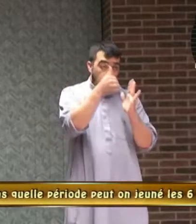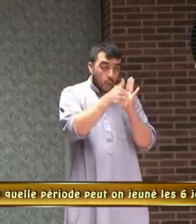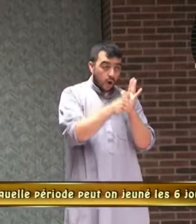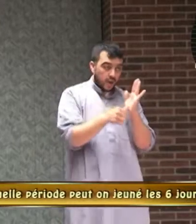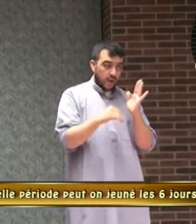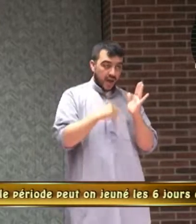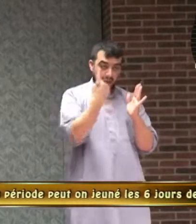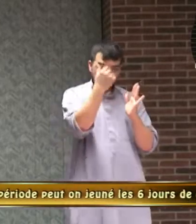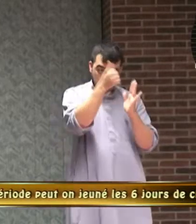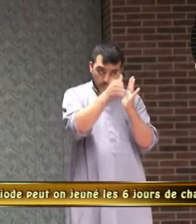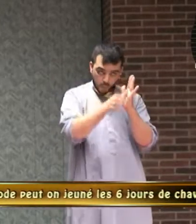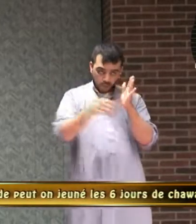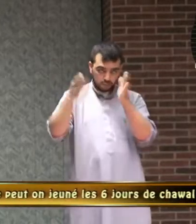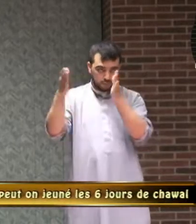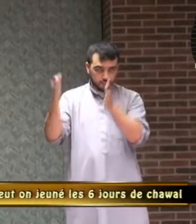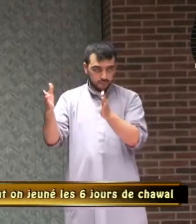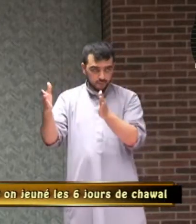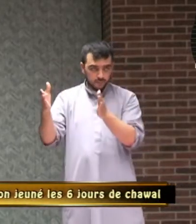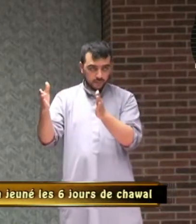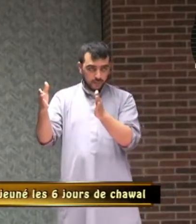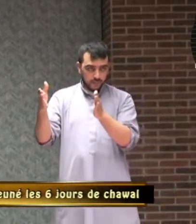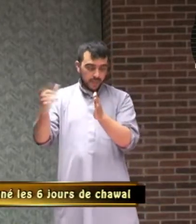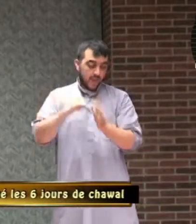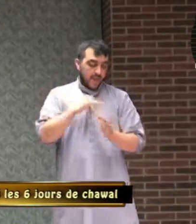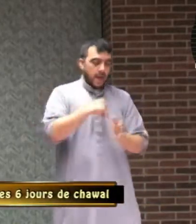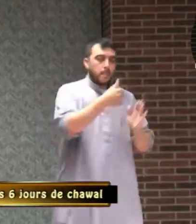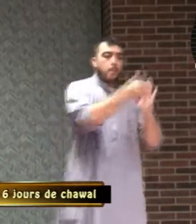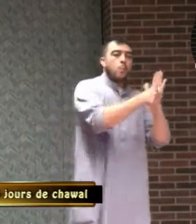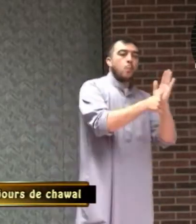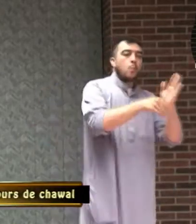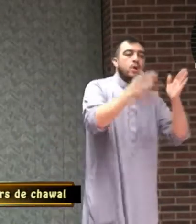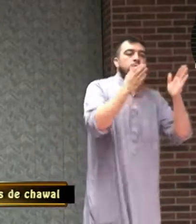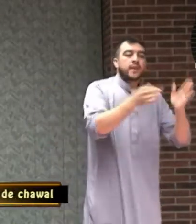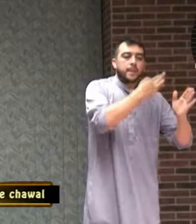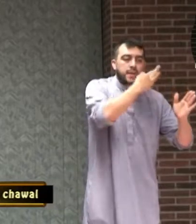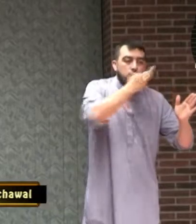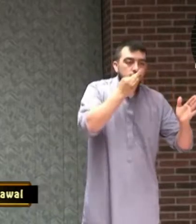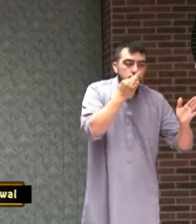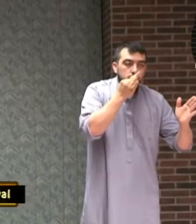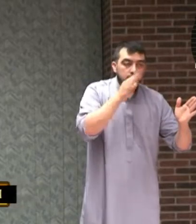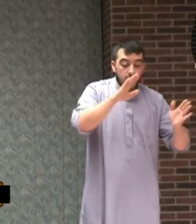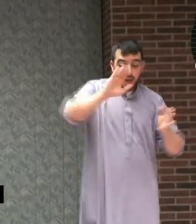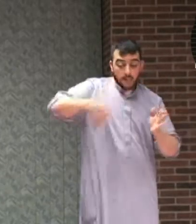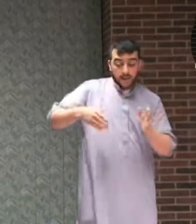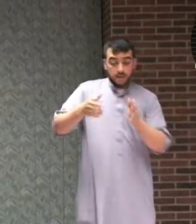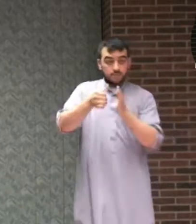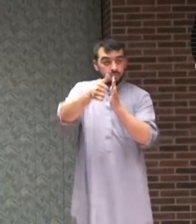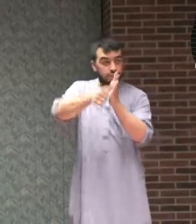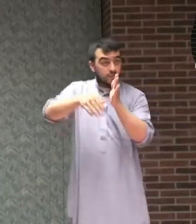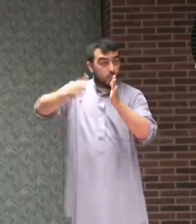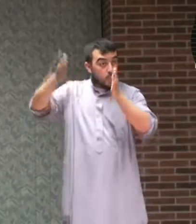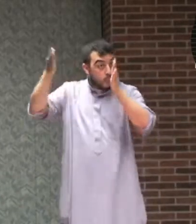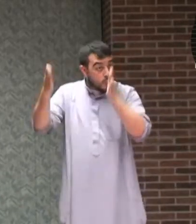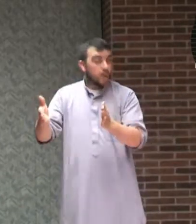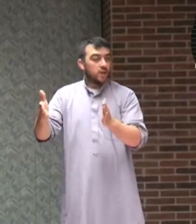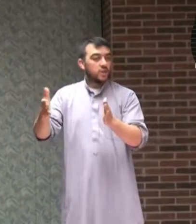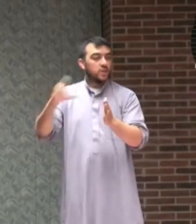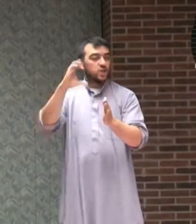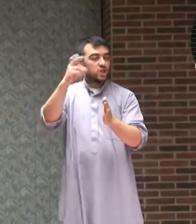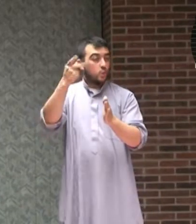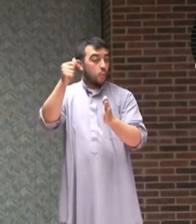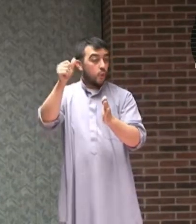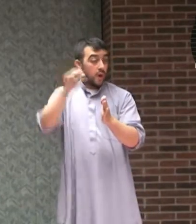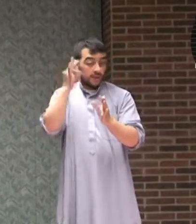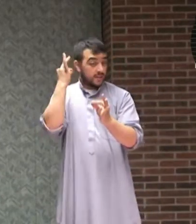accomplir les six jours de Shawwal. Donc si on fait les six jours de Shawwal dans les six derniers jours du mois de